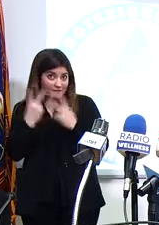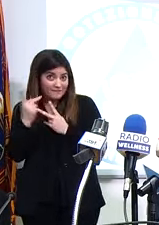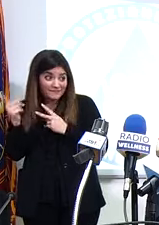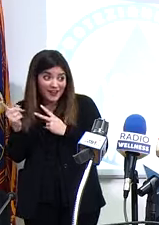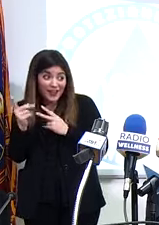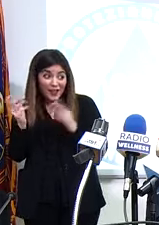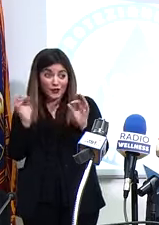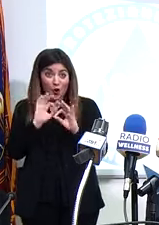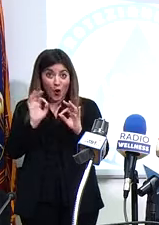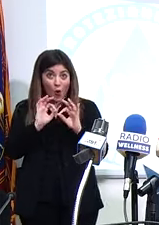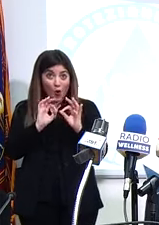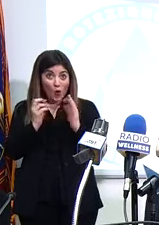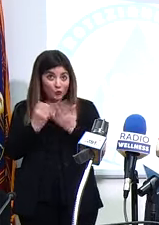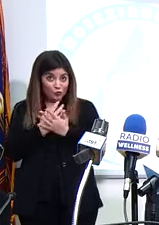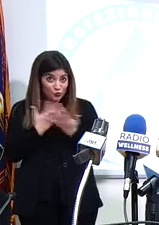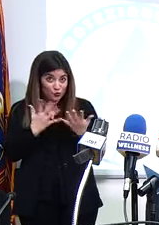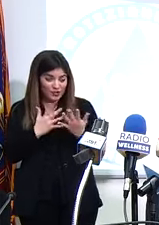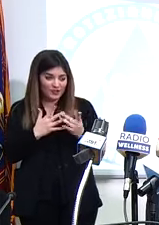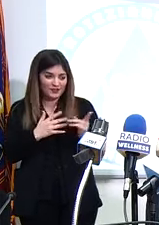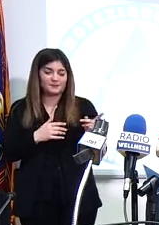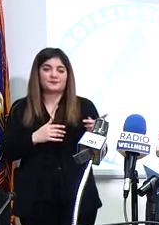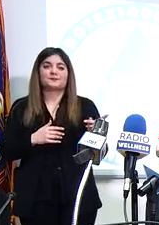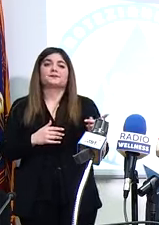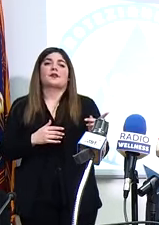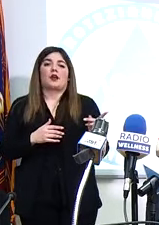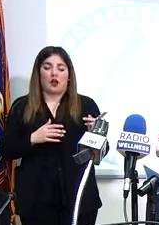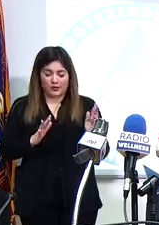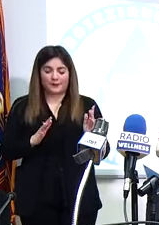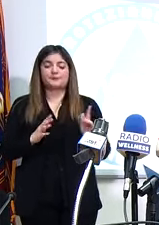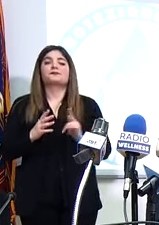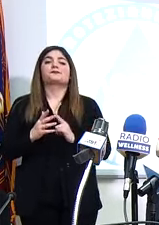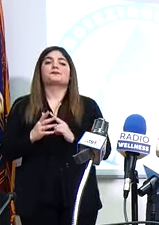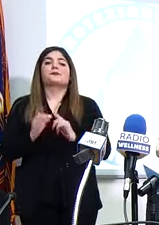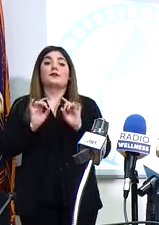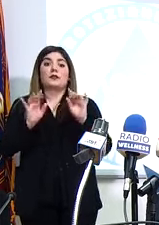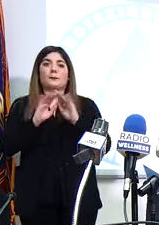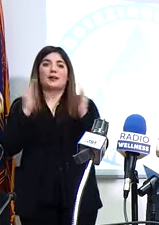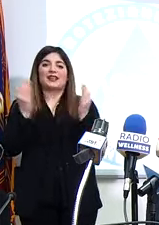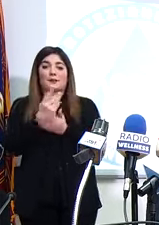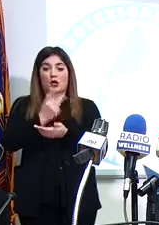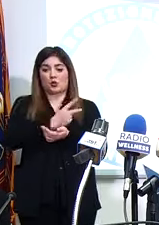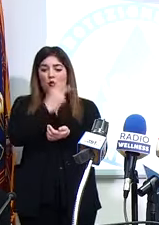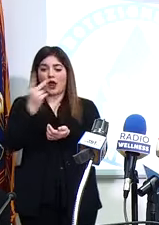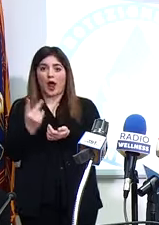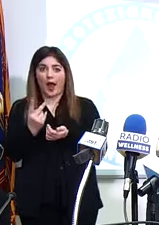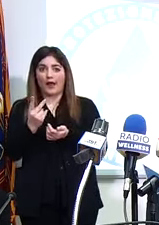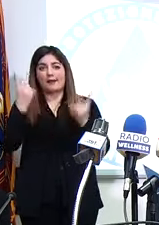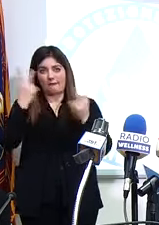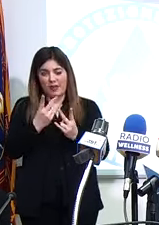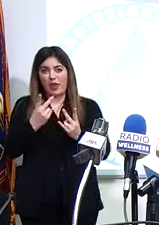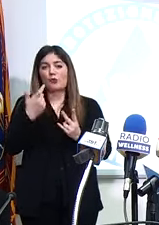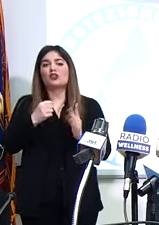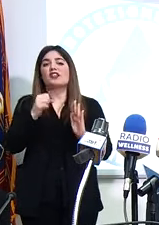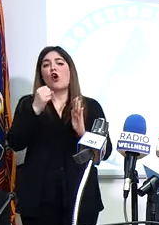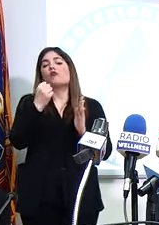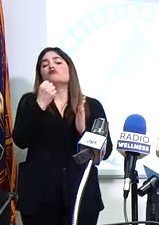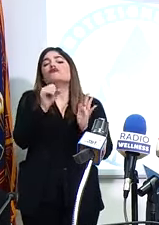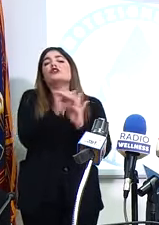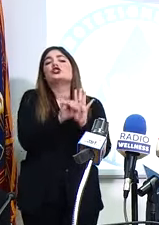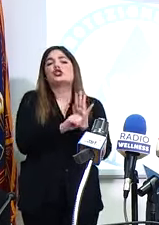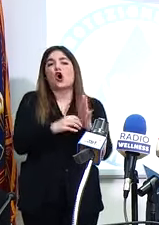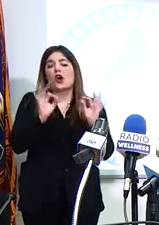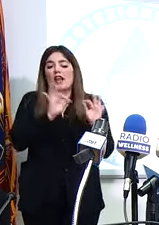del mondo? Allora, la prima parte, io ho detto che la storia è di 2 anni, però noi stiamo cambiando il mondo. Allora,